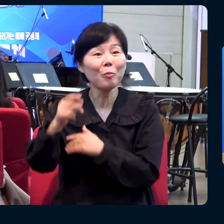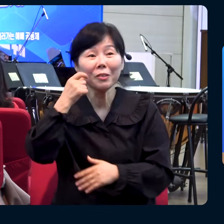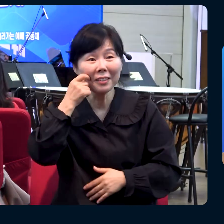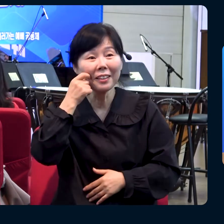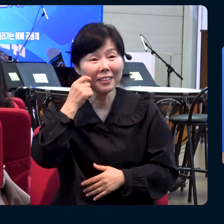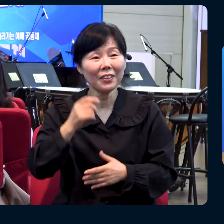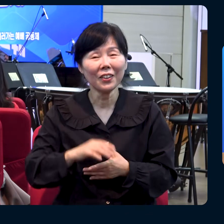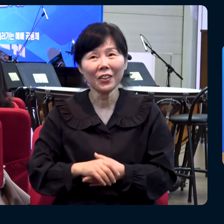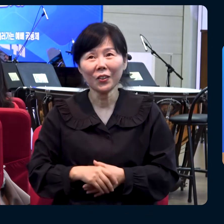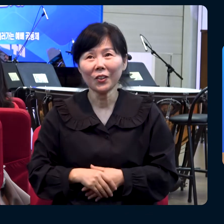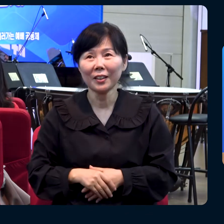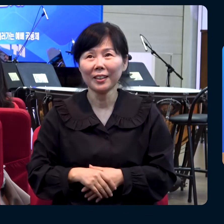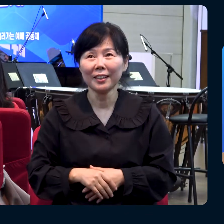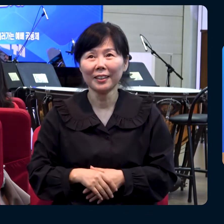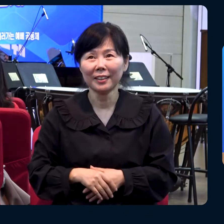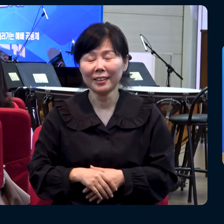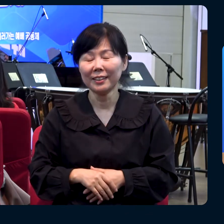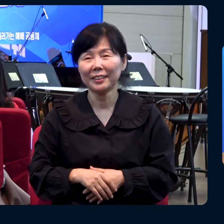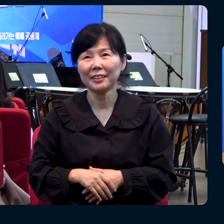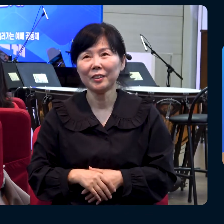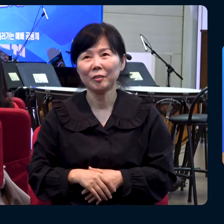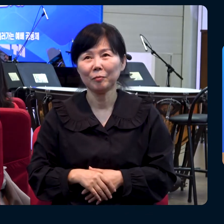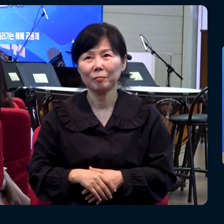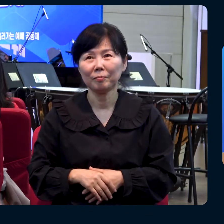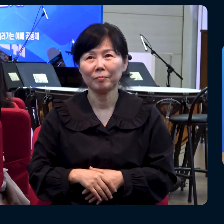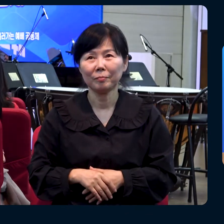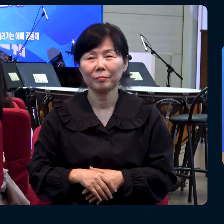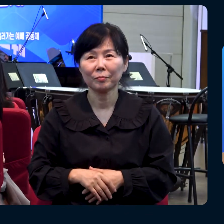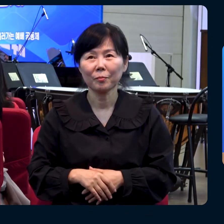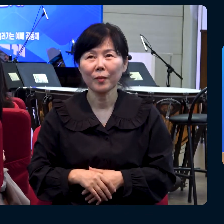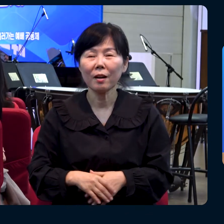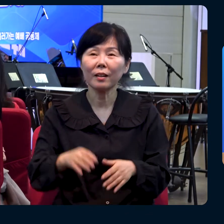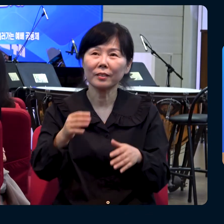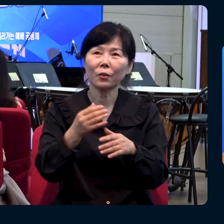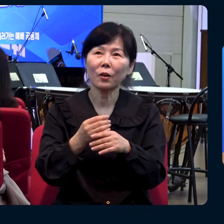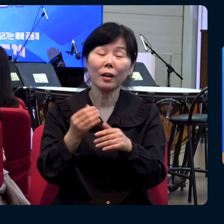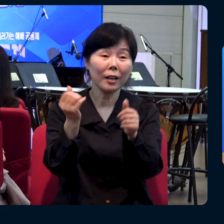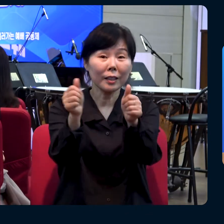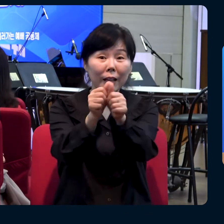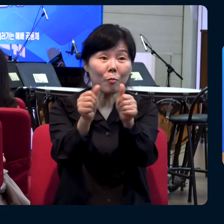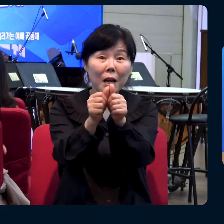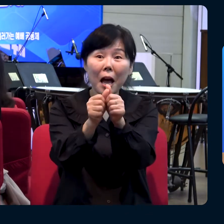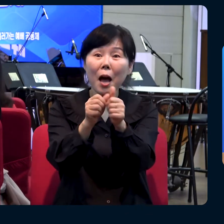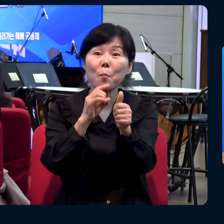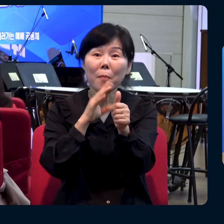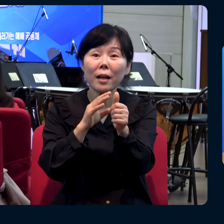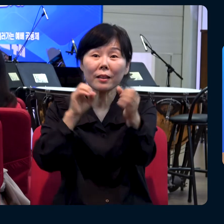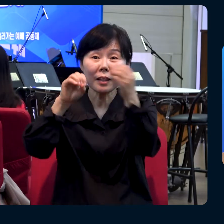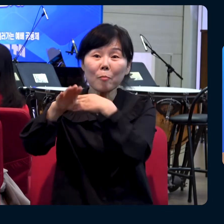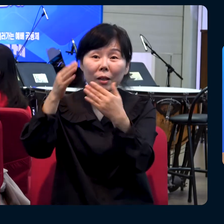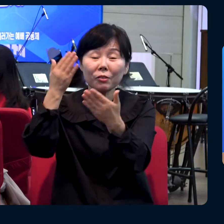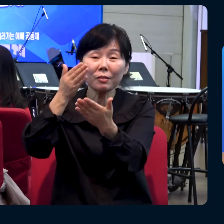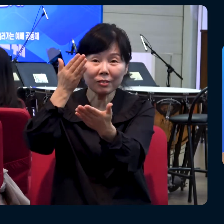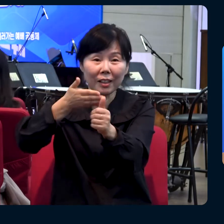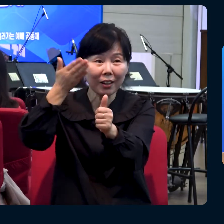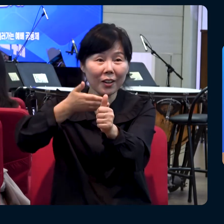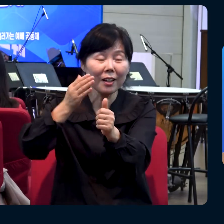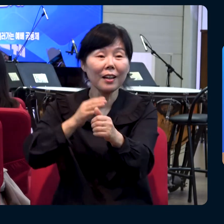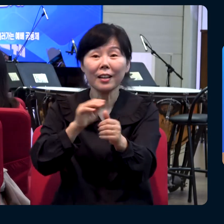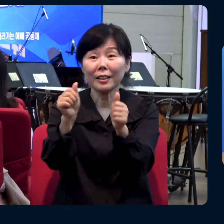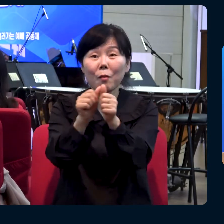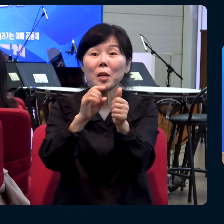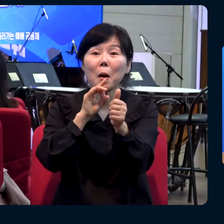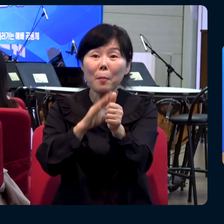남자분들한테 물어볼게요. 결혼한 지 10년 이상 된 남편들만, 그러니까 10년 안 된 분들은 조용히